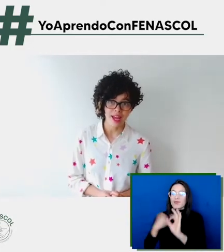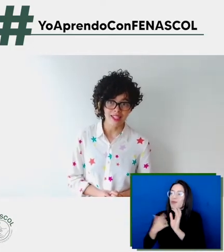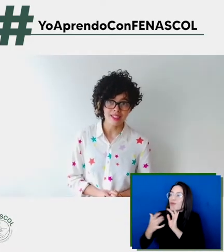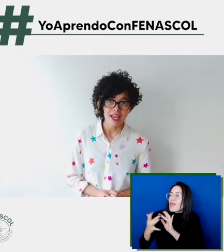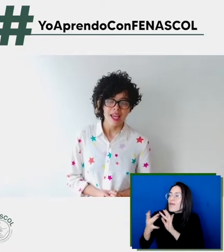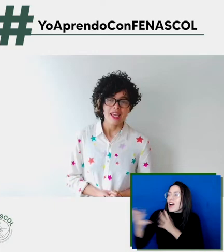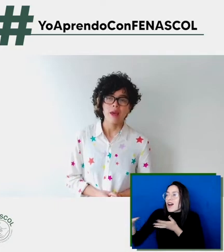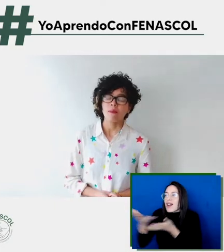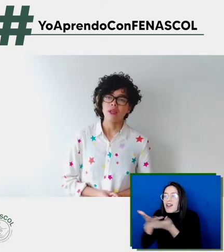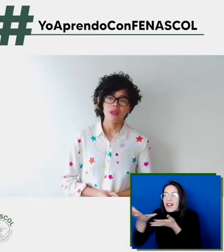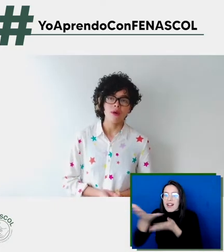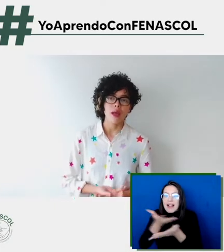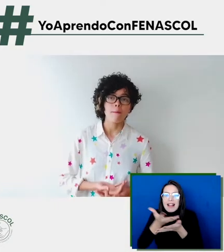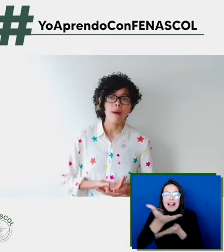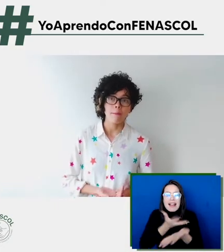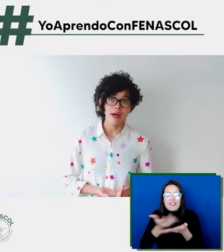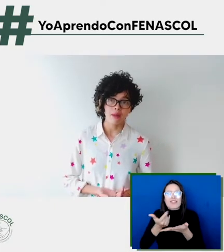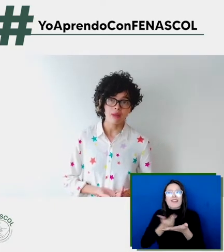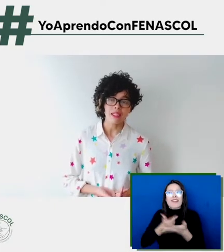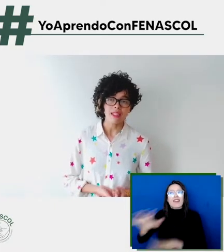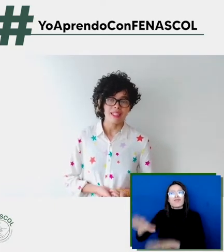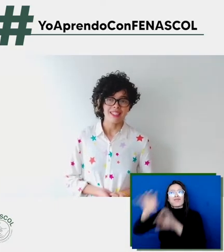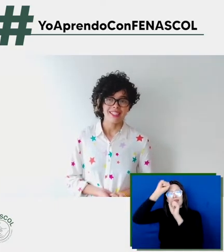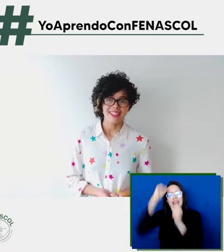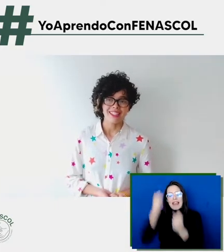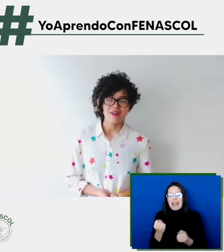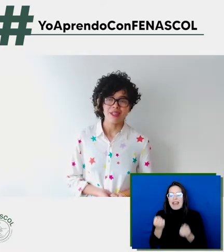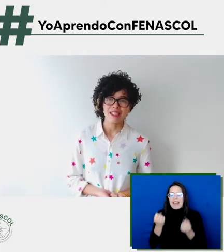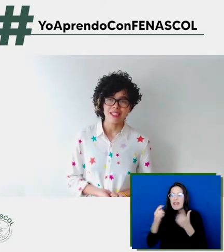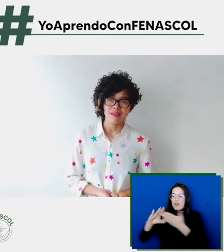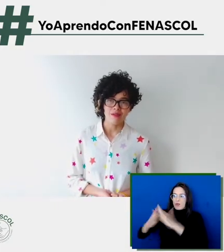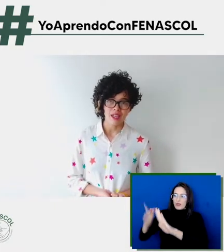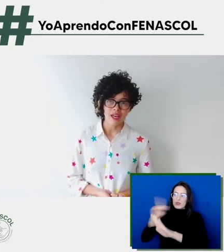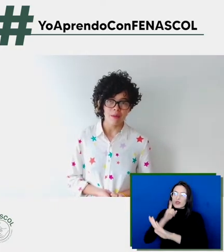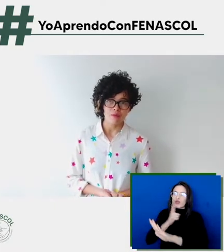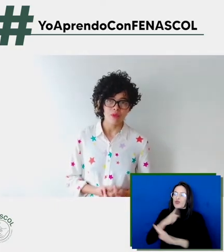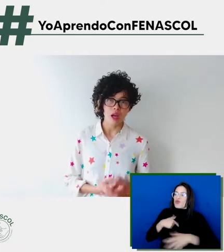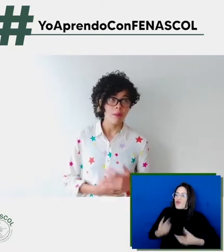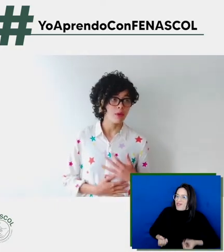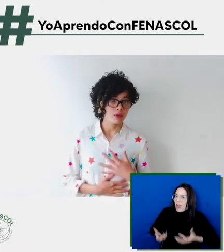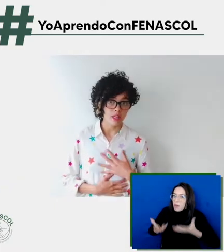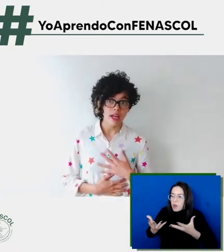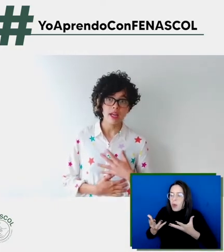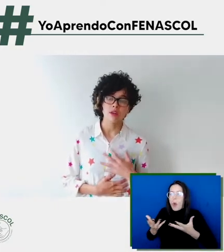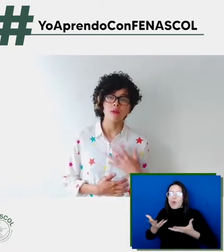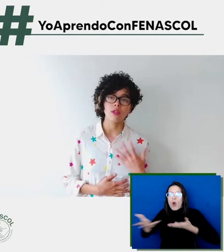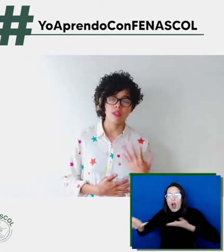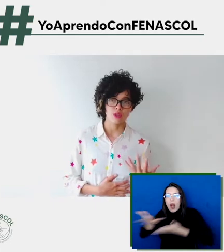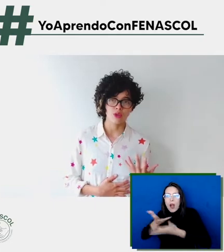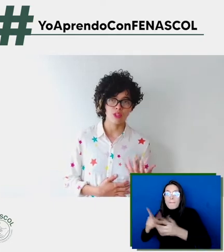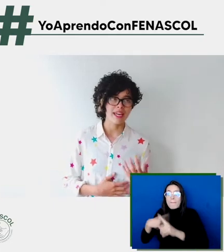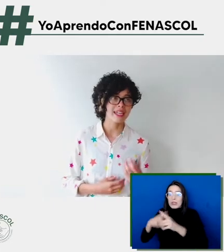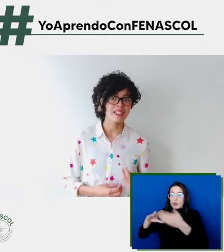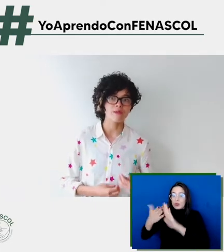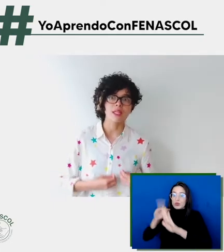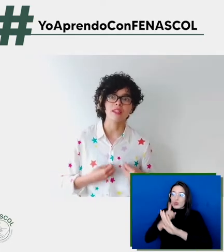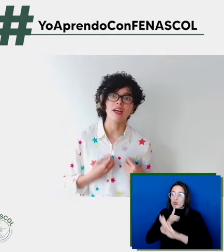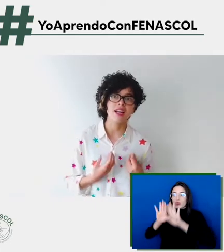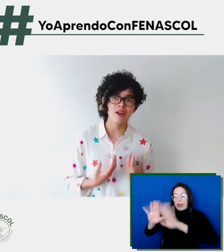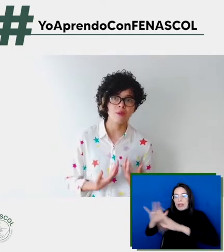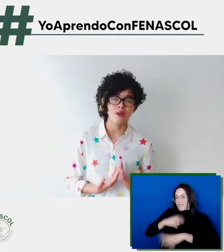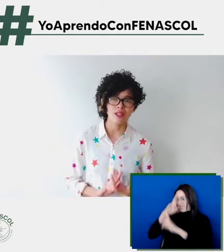profesionales y he podido empaparme de lo que significa aportar a la comunidad sorda,